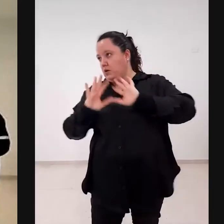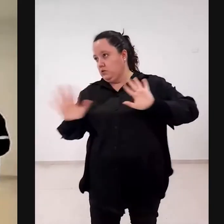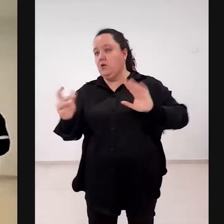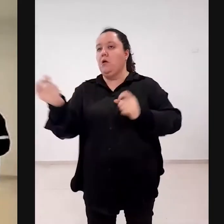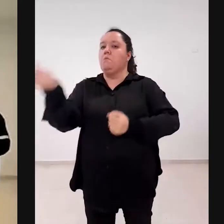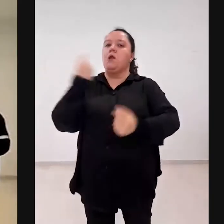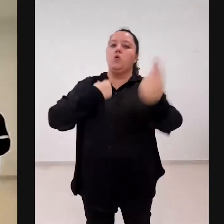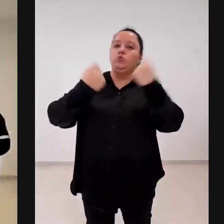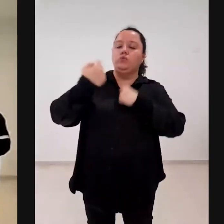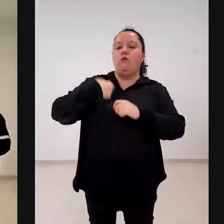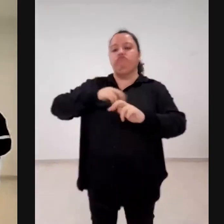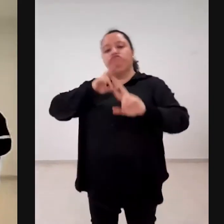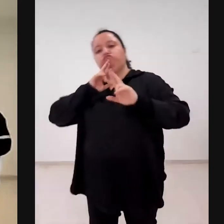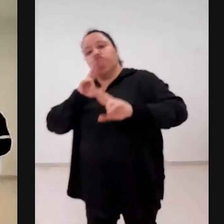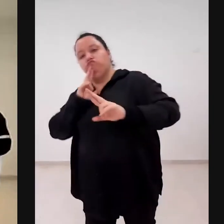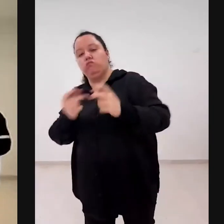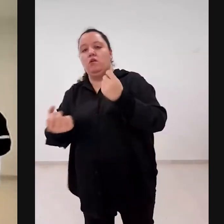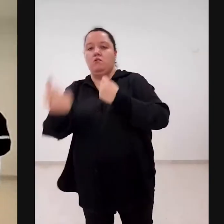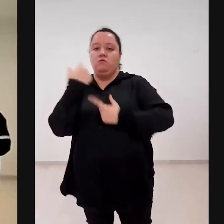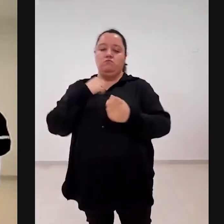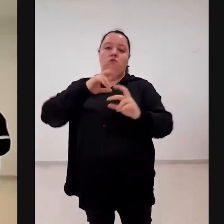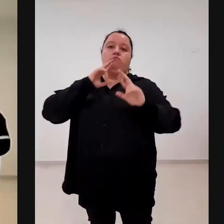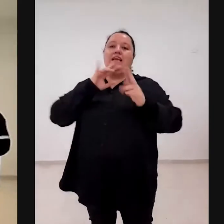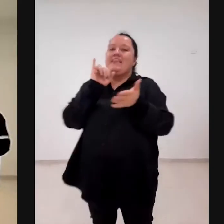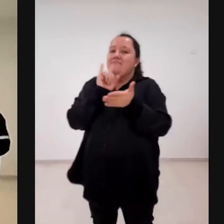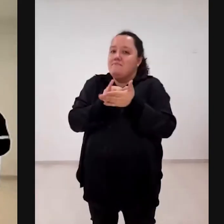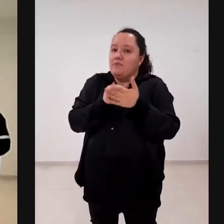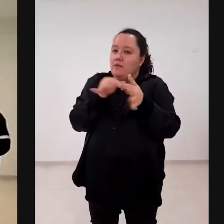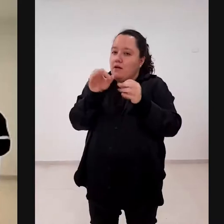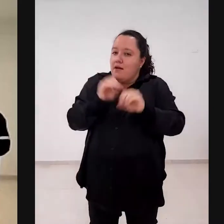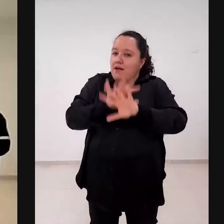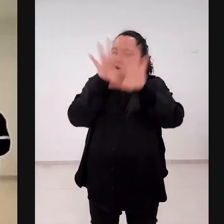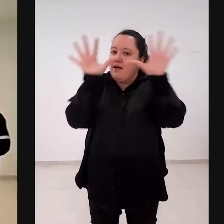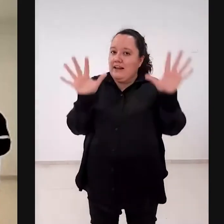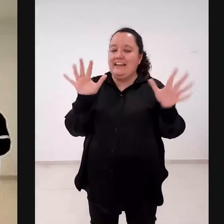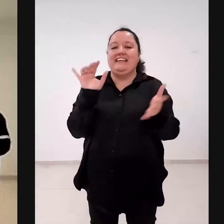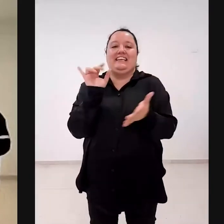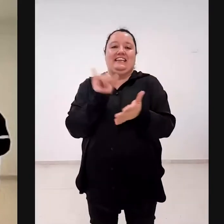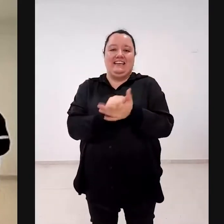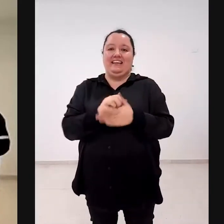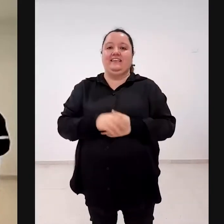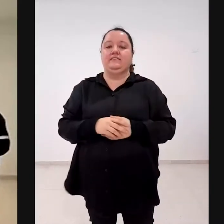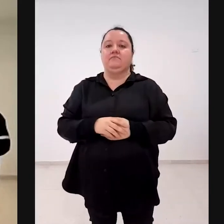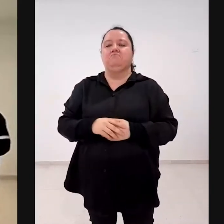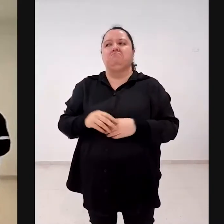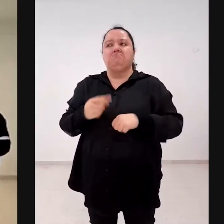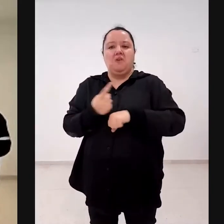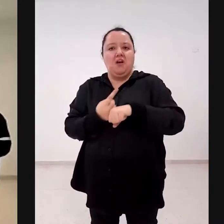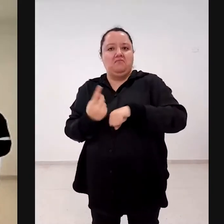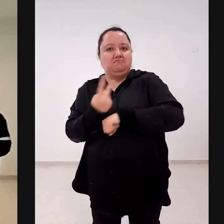y respuestas vamos a estar aquí